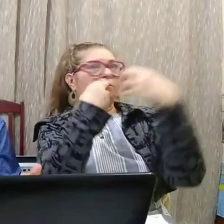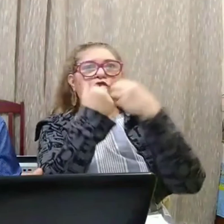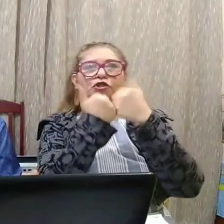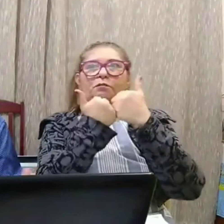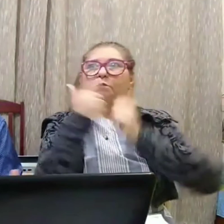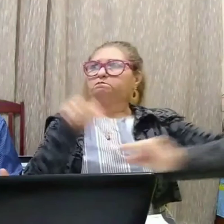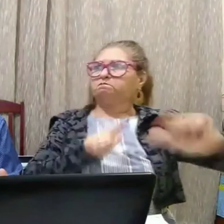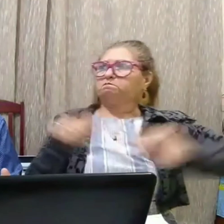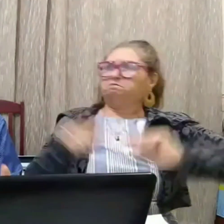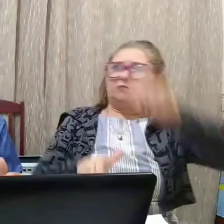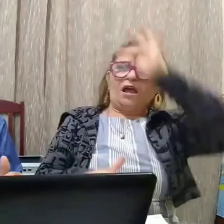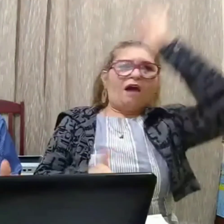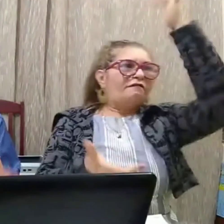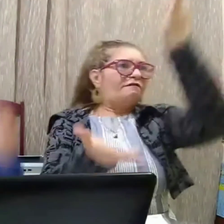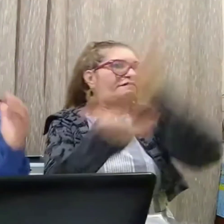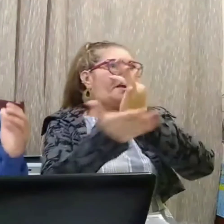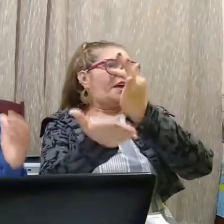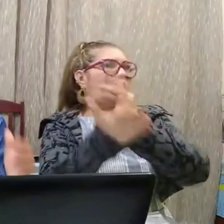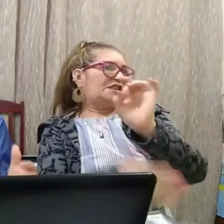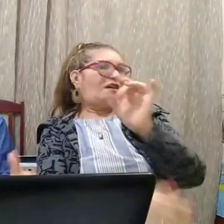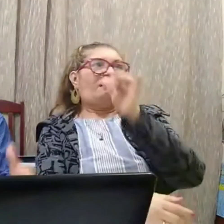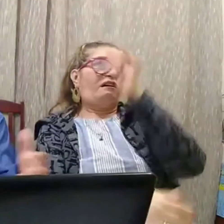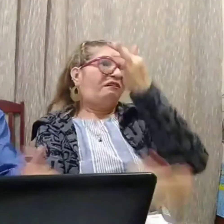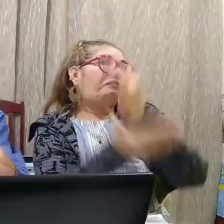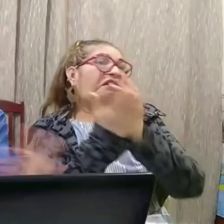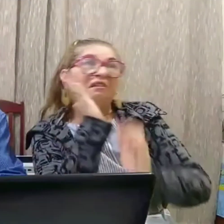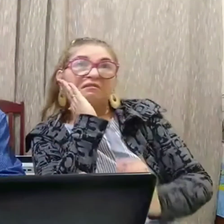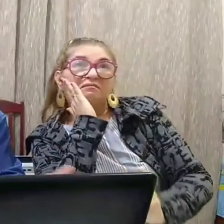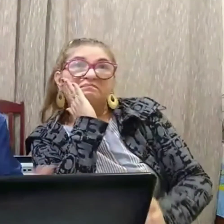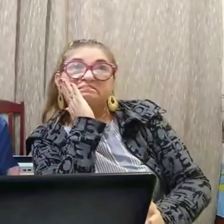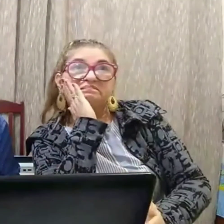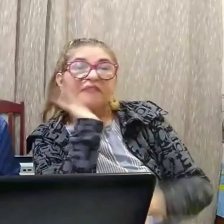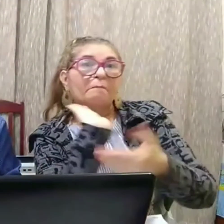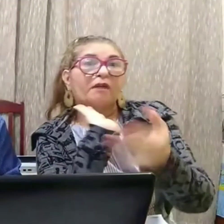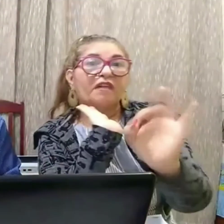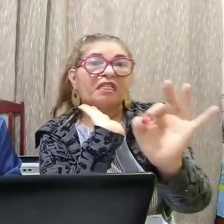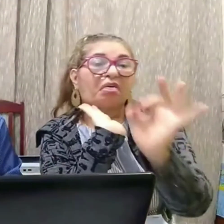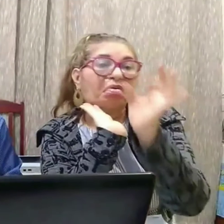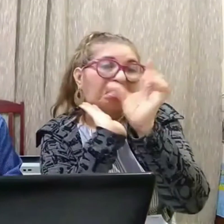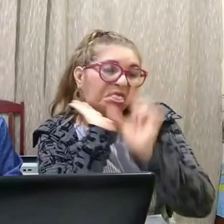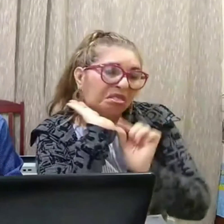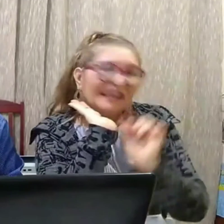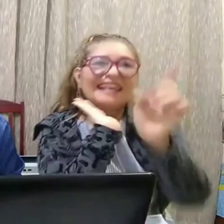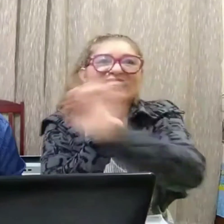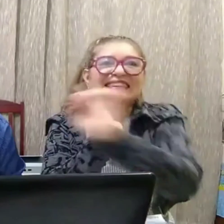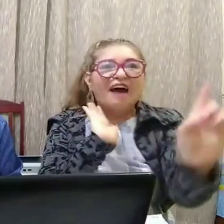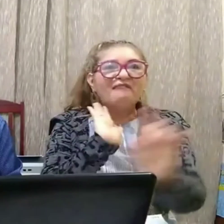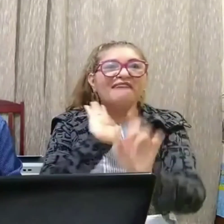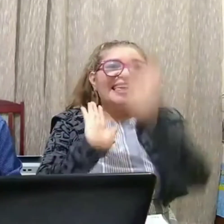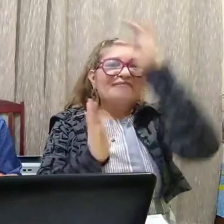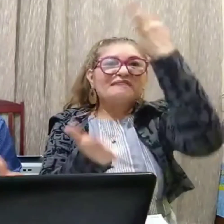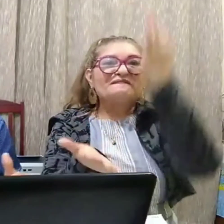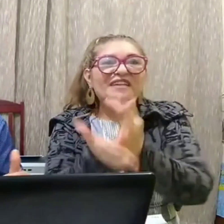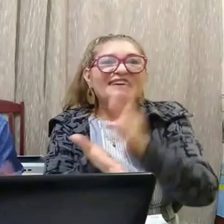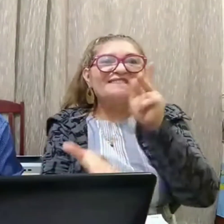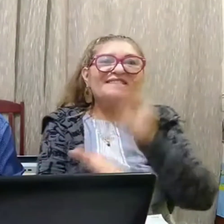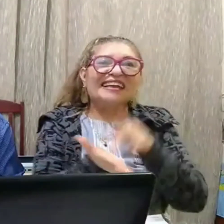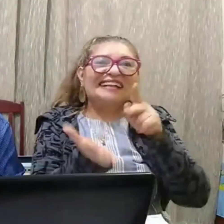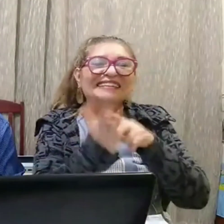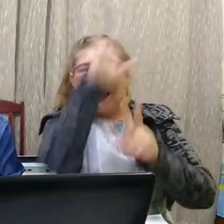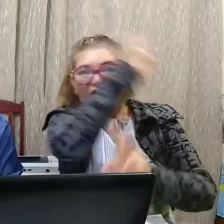é a fé da pessoa que diz eu tenho fé e na hora de provar a fé se acaba. Era uma fé real, não uma fé que